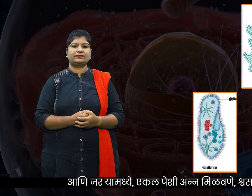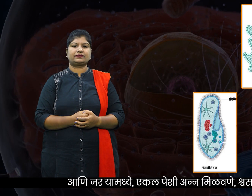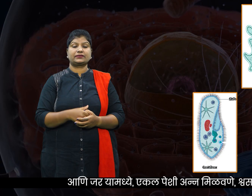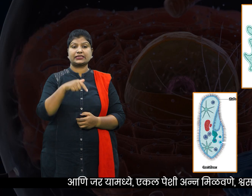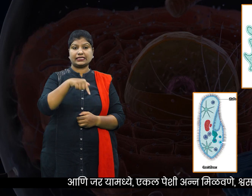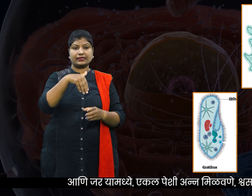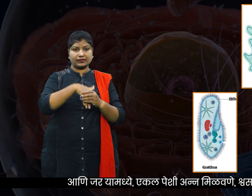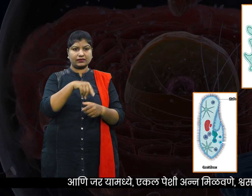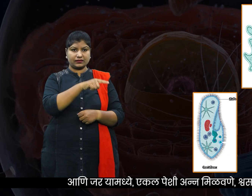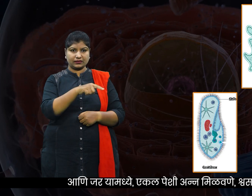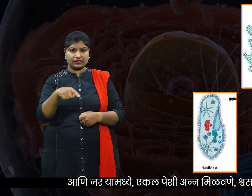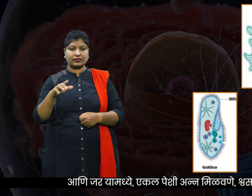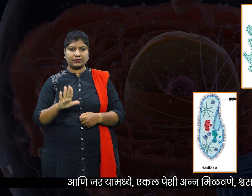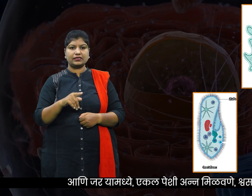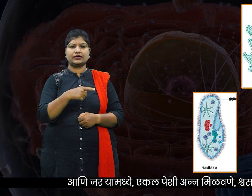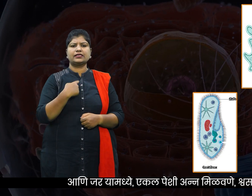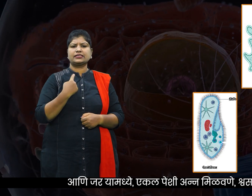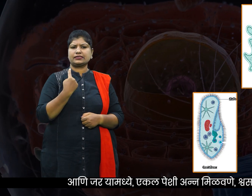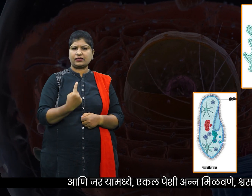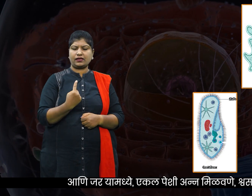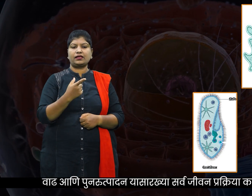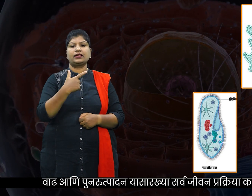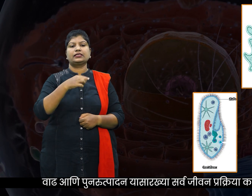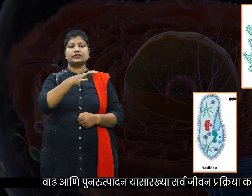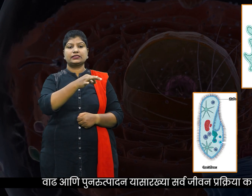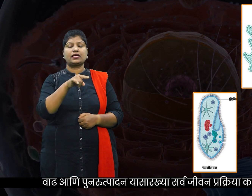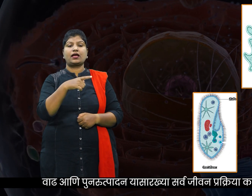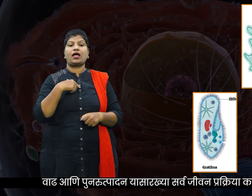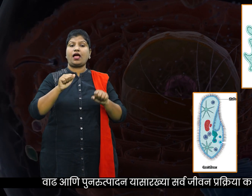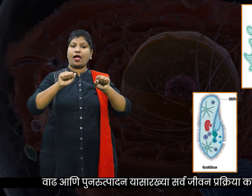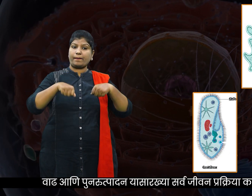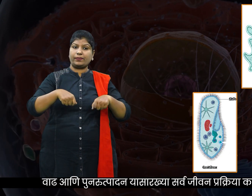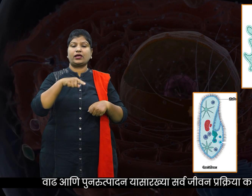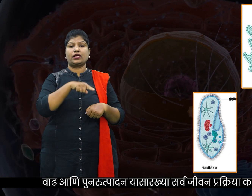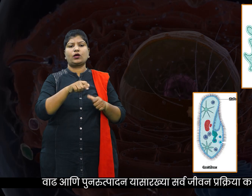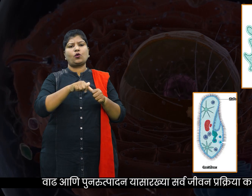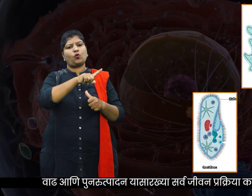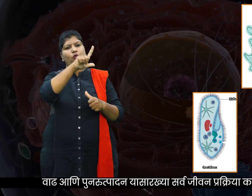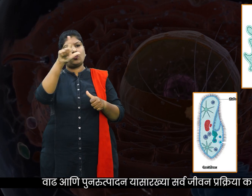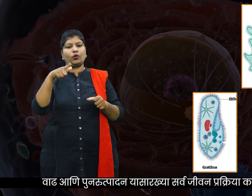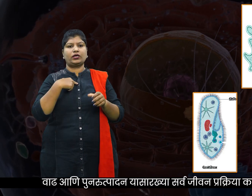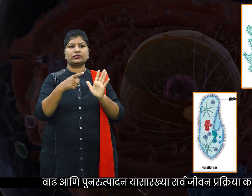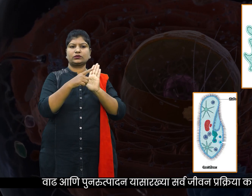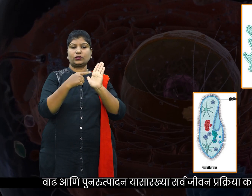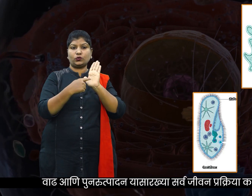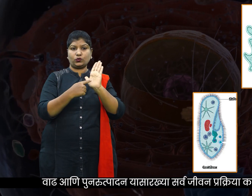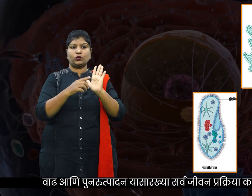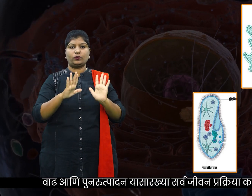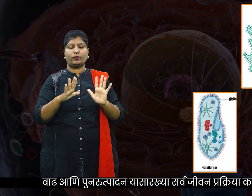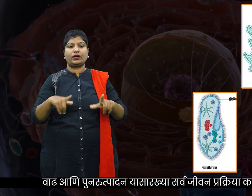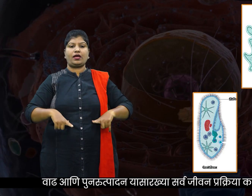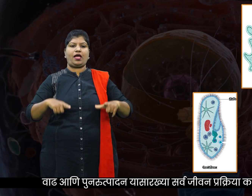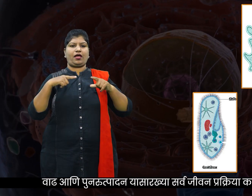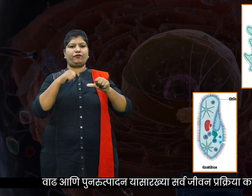आणि जर यामध्ये एकल पेशी अन्न मिळवणे, श्वसन, उत्सर्जन, वाढ आणि पुनरुत्पादन यांसारख्या सर्व जीवन प्रक्रिया करण्यास सक्षम